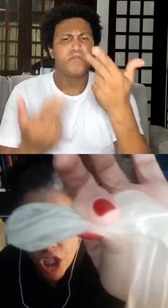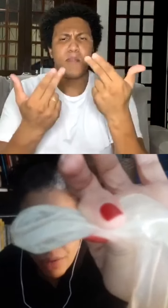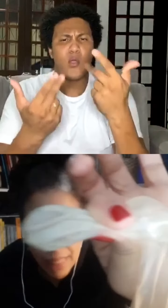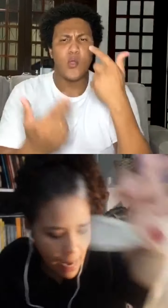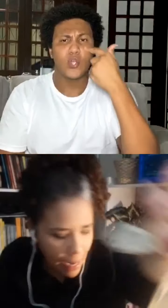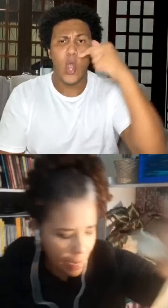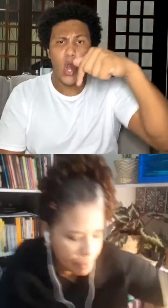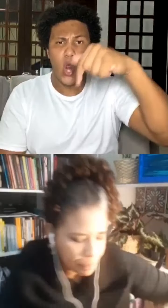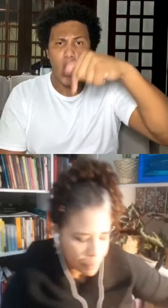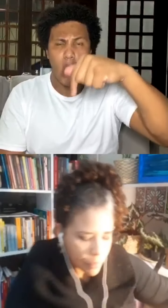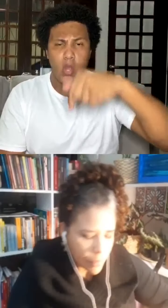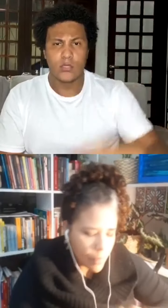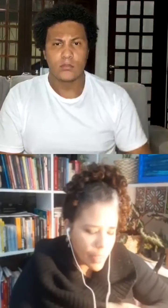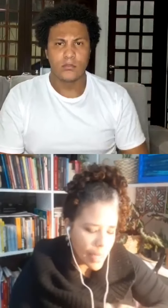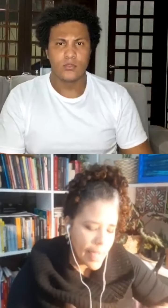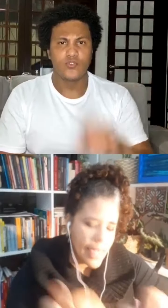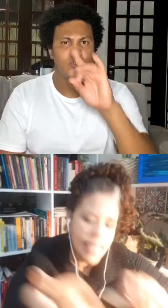8 dela,